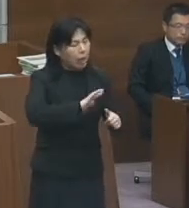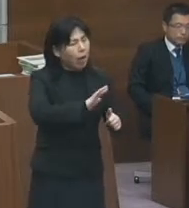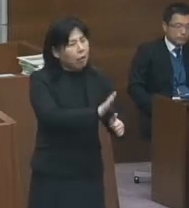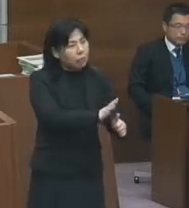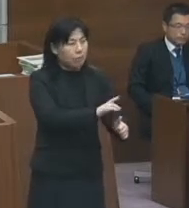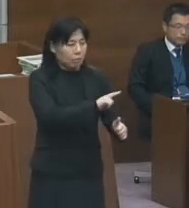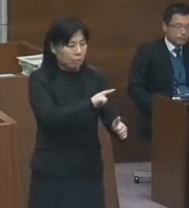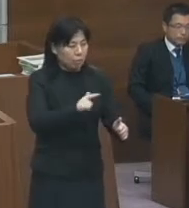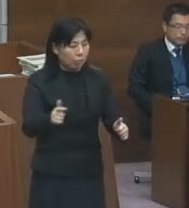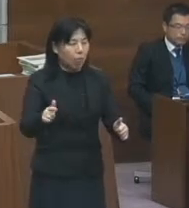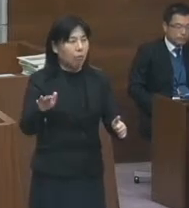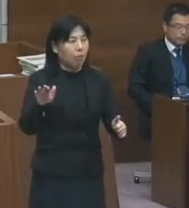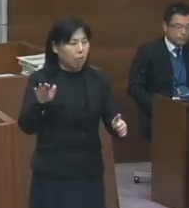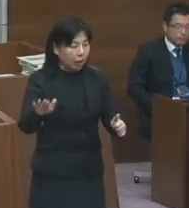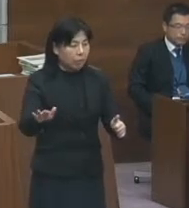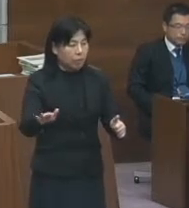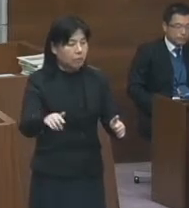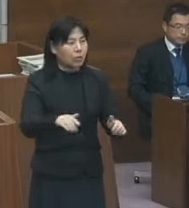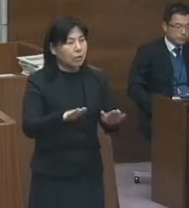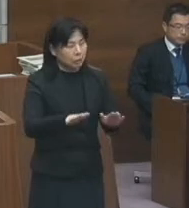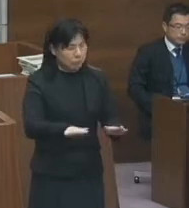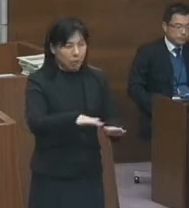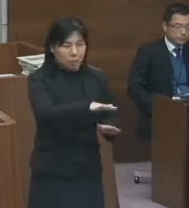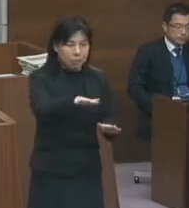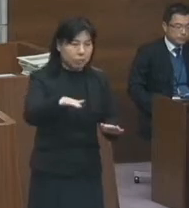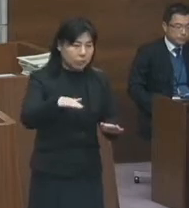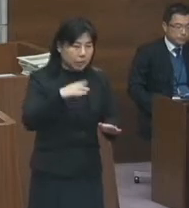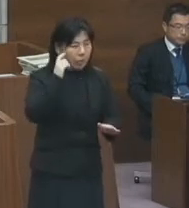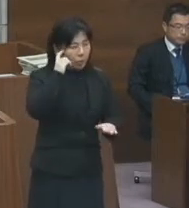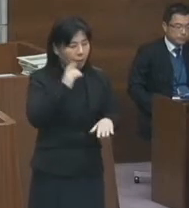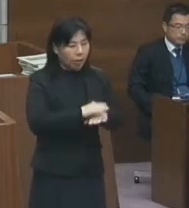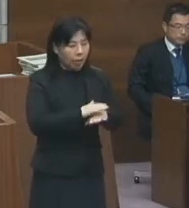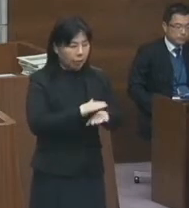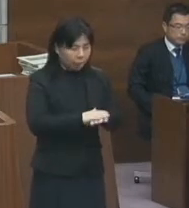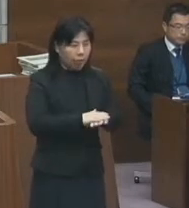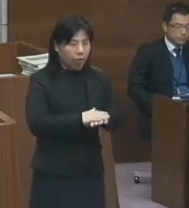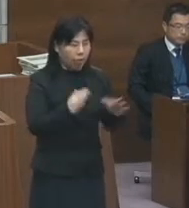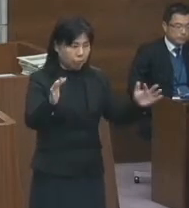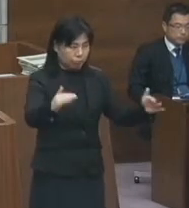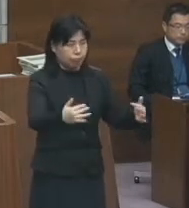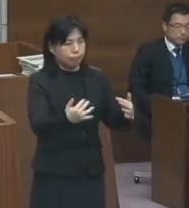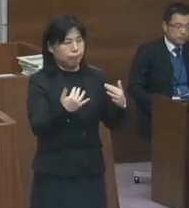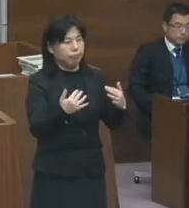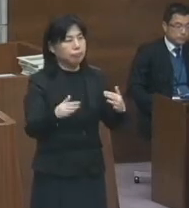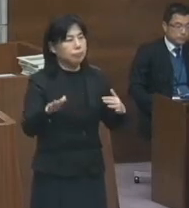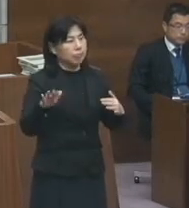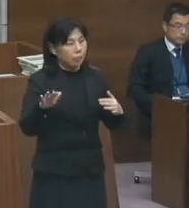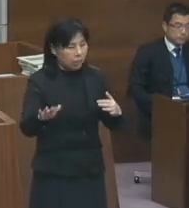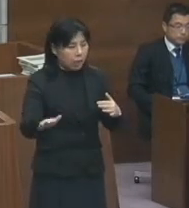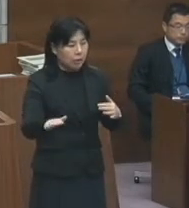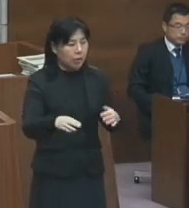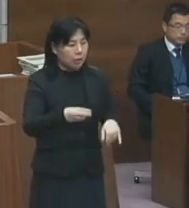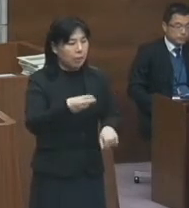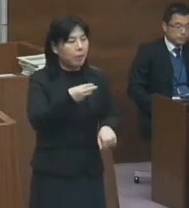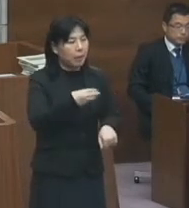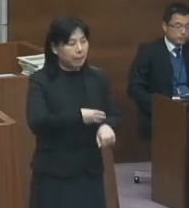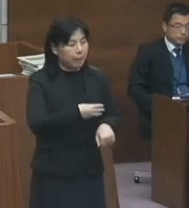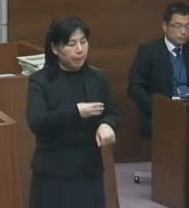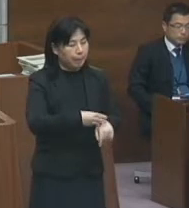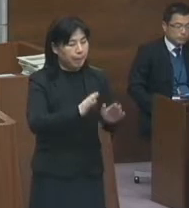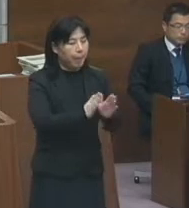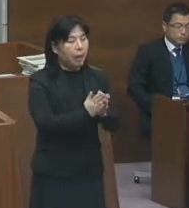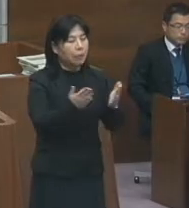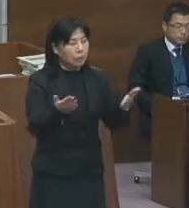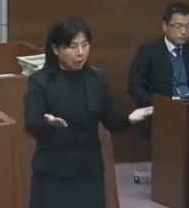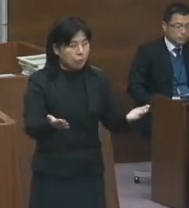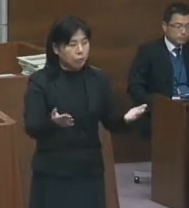スメントに対する認識が高まり、厚生労働省をはじめ関係機関においてもそのマニュアルが示されるなど、具体